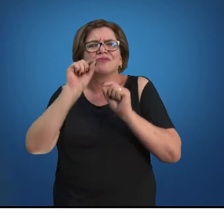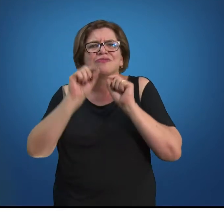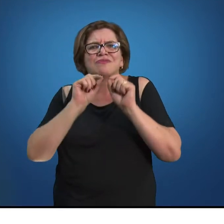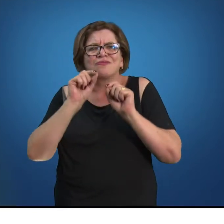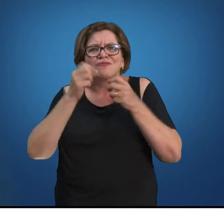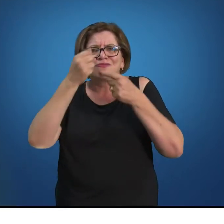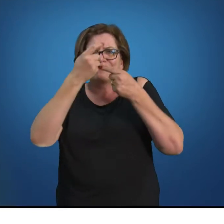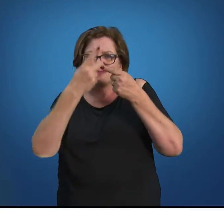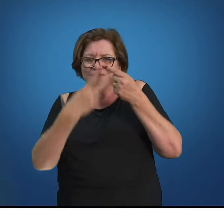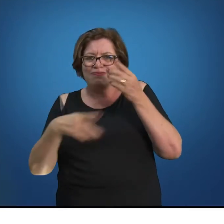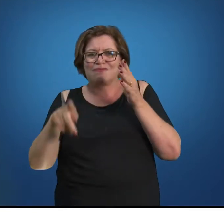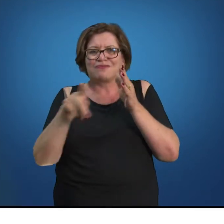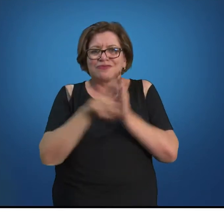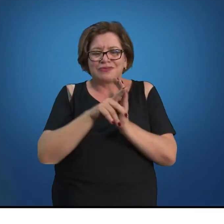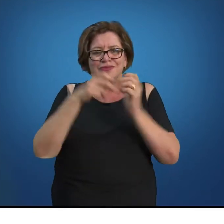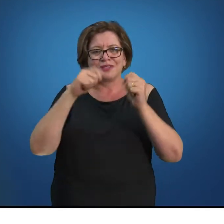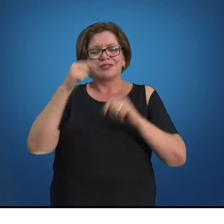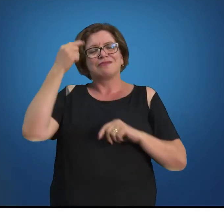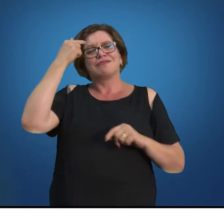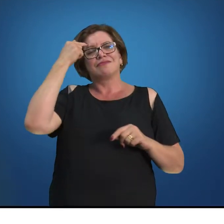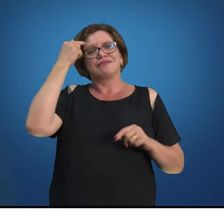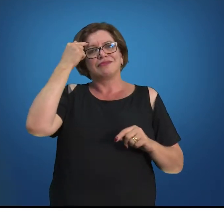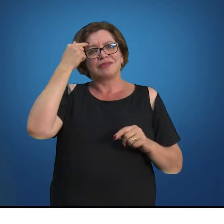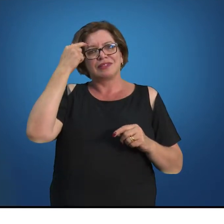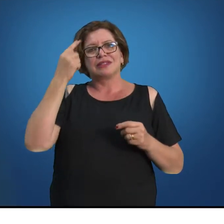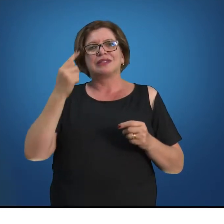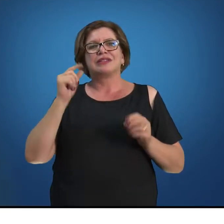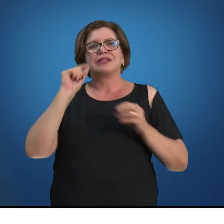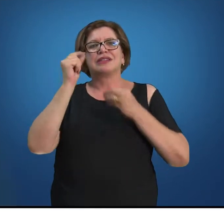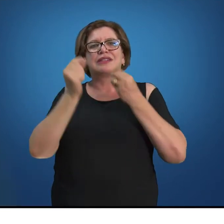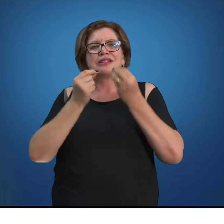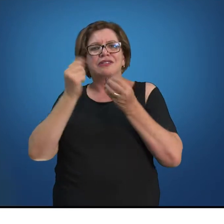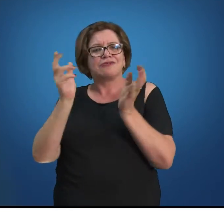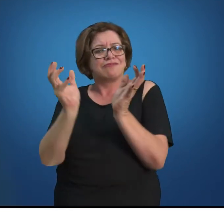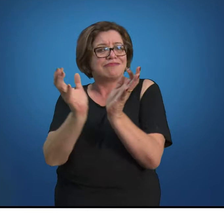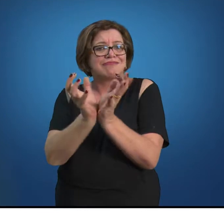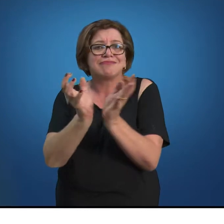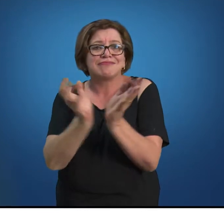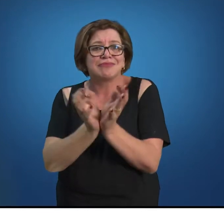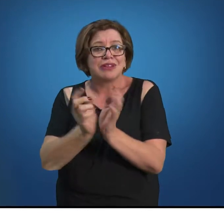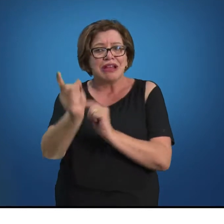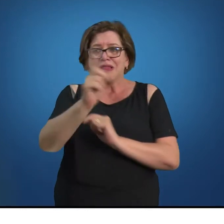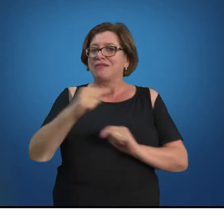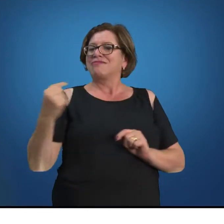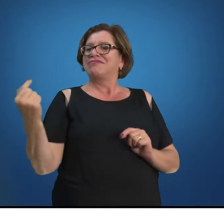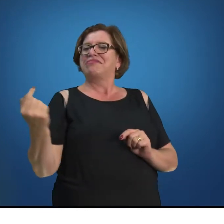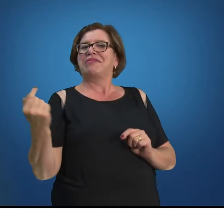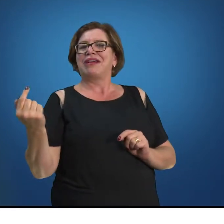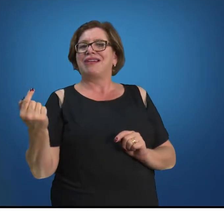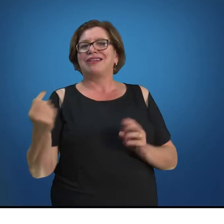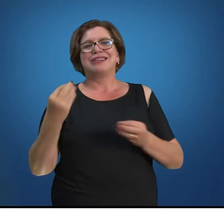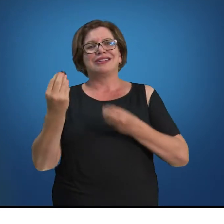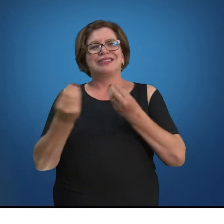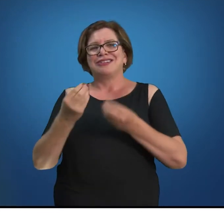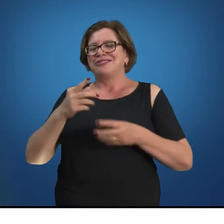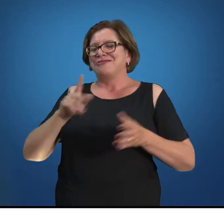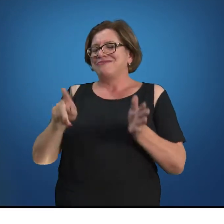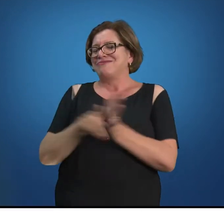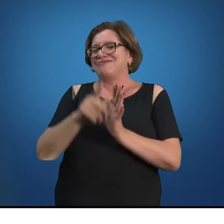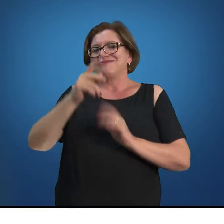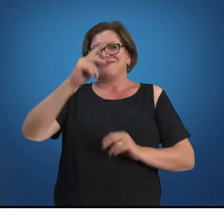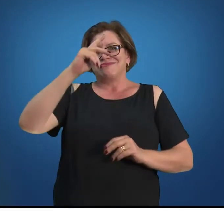suas características, devem pensar, sim, na coletividade e não nos seus meios, nos seus